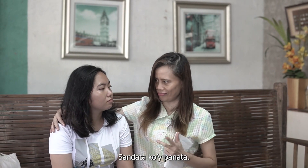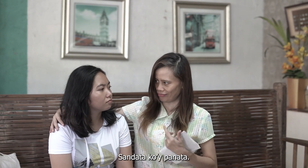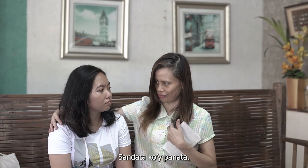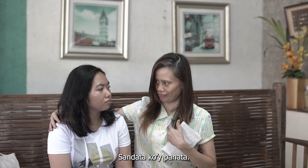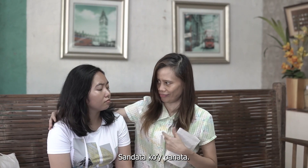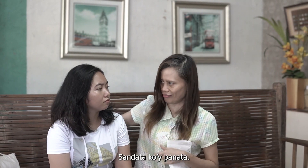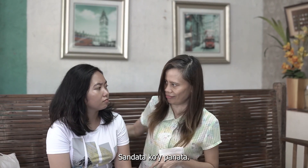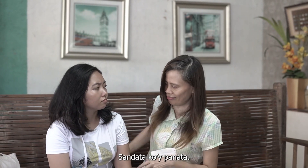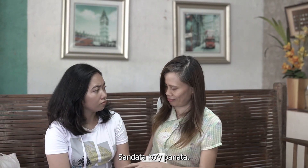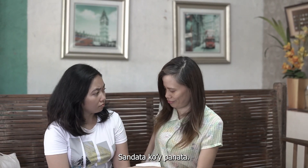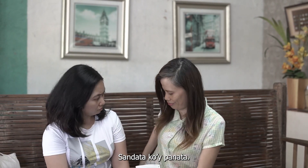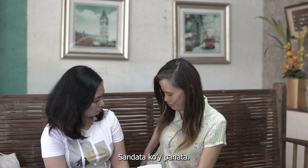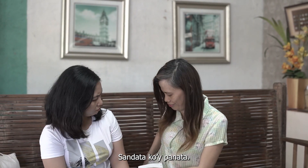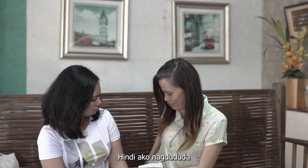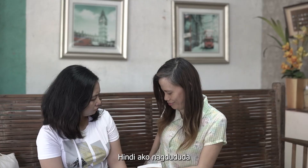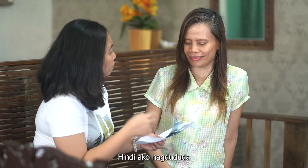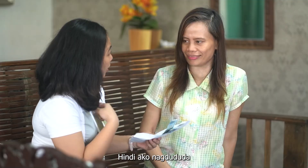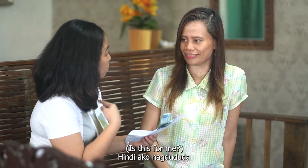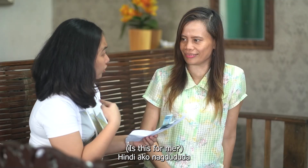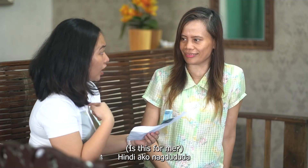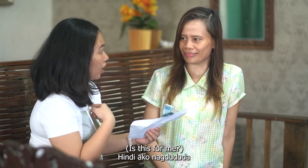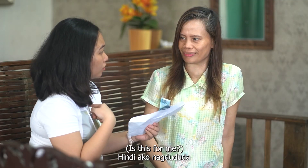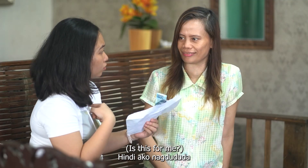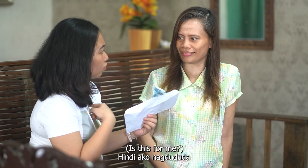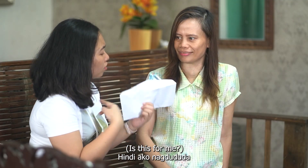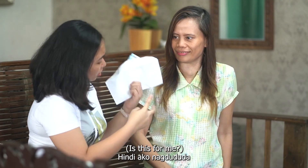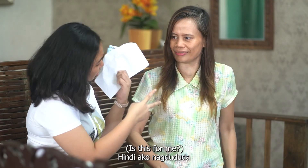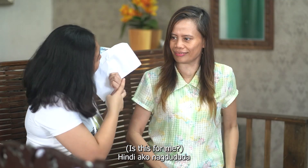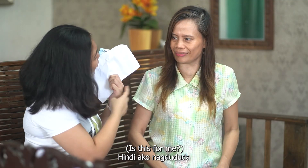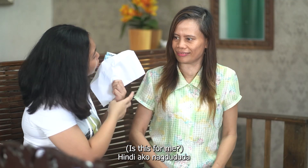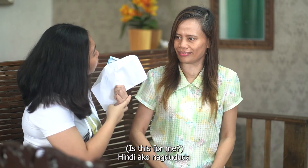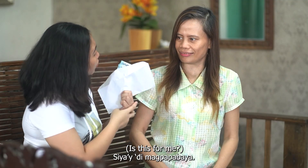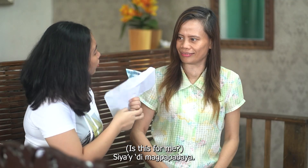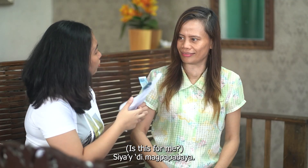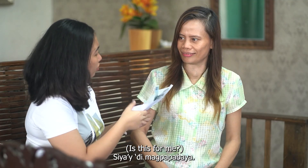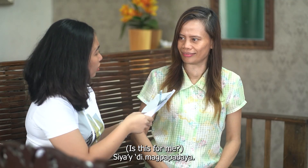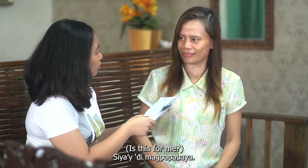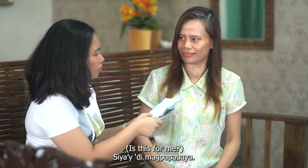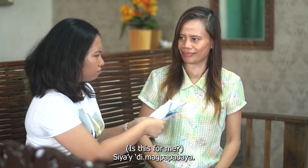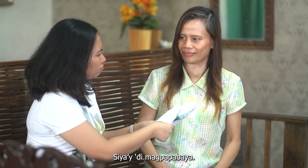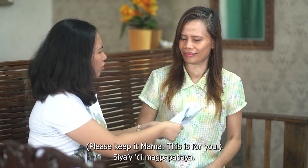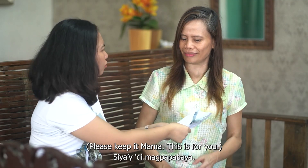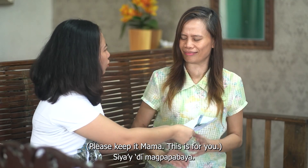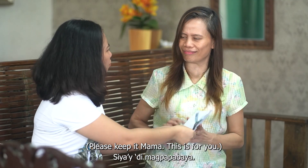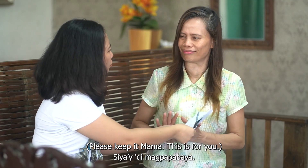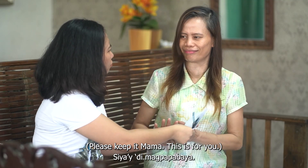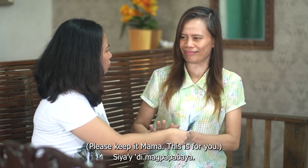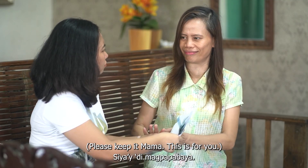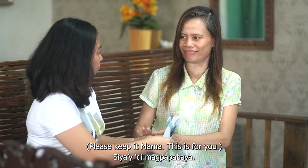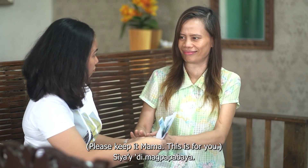ako'y panata. Hindi ako nagdududa, siya'y di